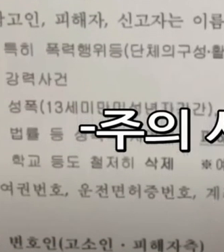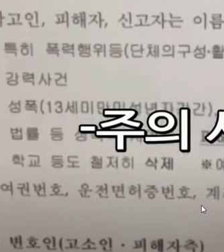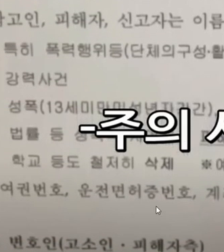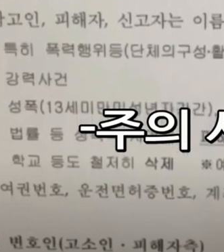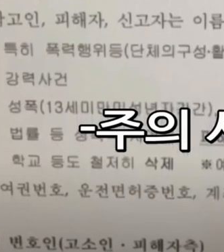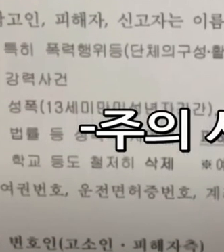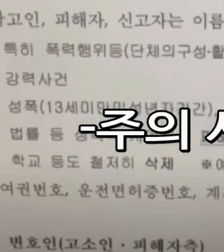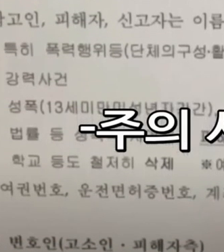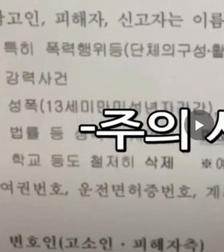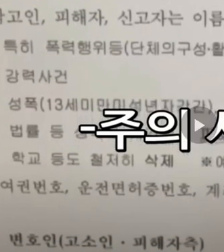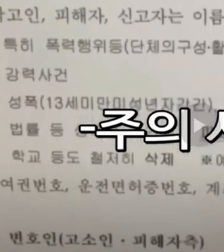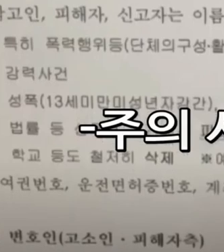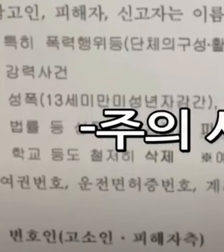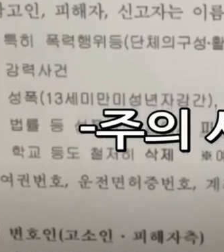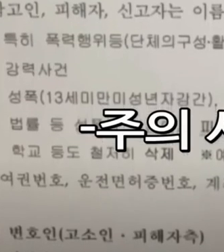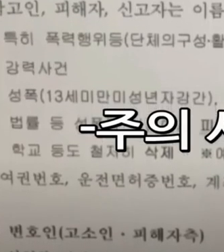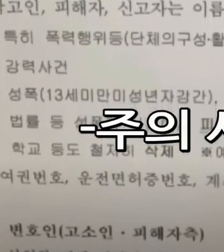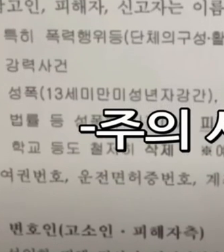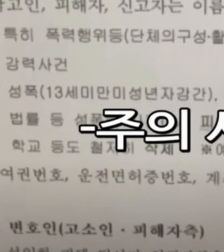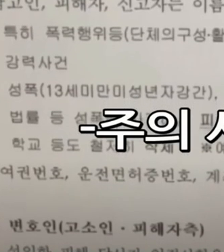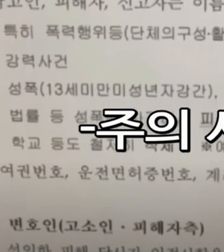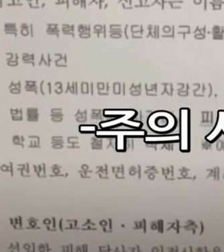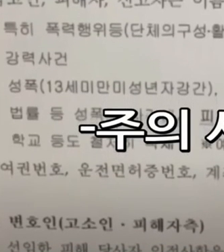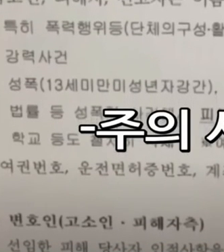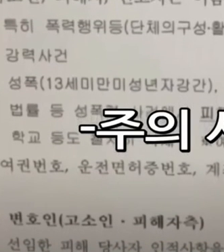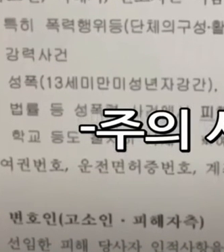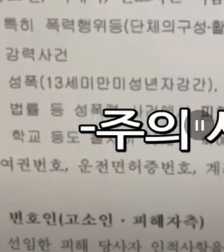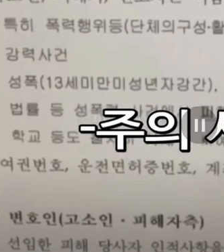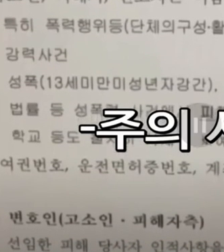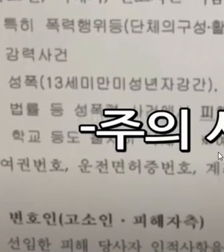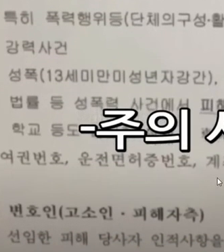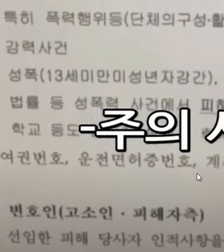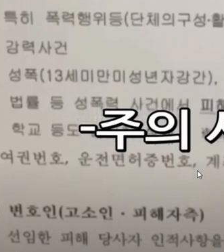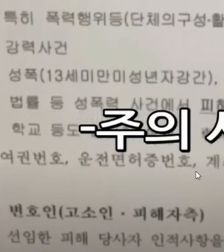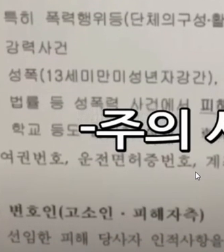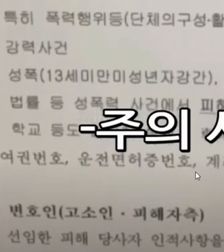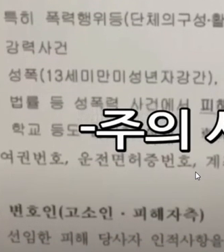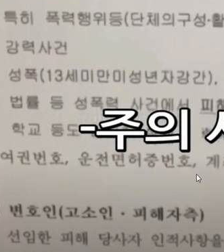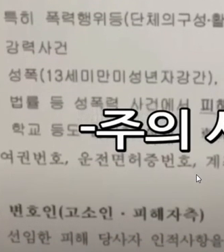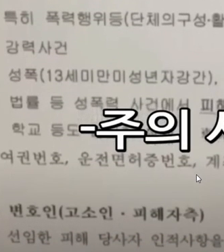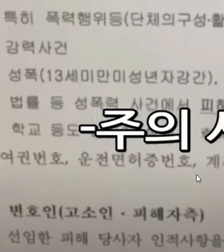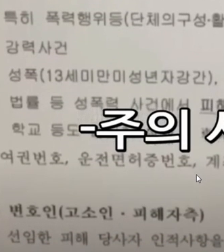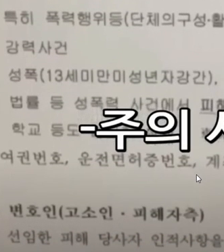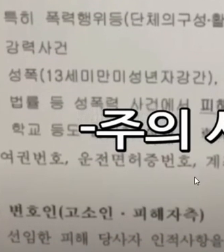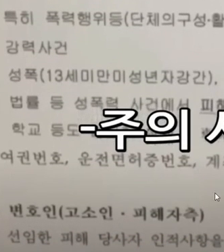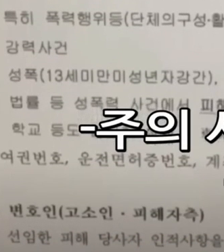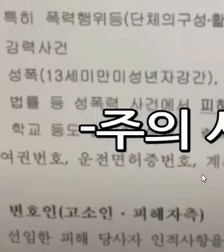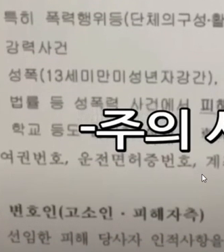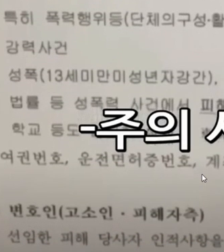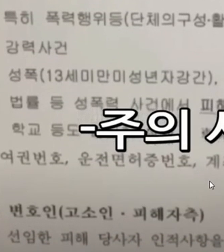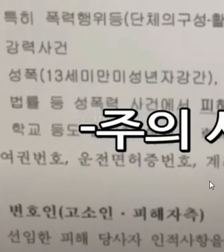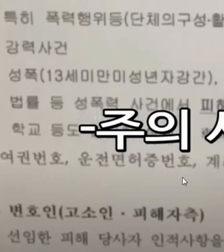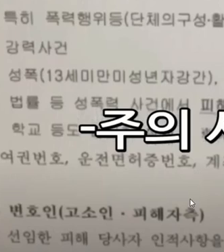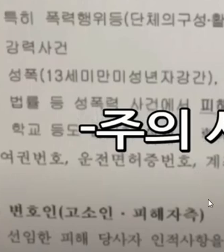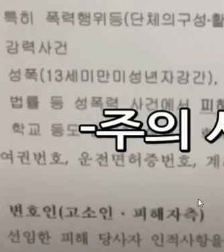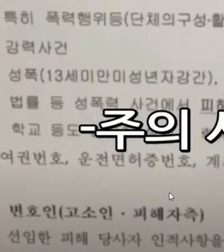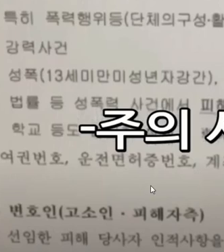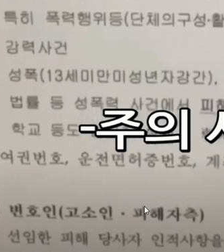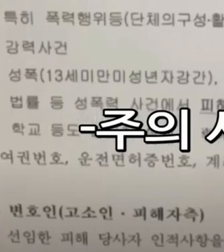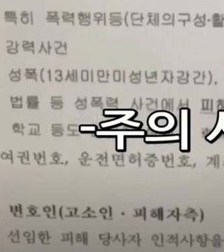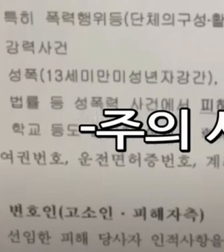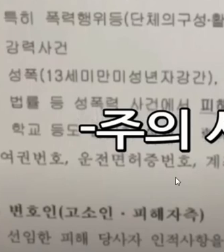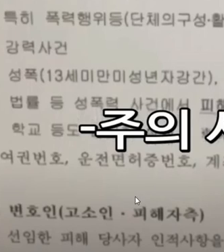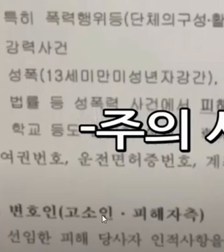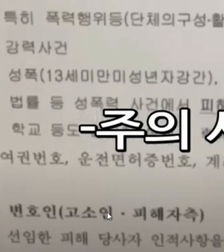정보, 계좌번호나 이런 것도 같이 삭제하고. 복사한 부분을 직원에게 드리면 그러니까 증거 중에는 뭐 계좌번호라든지 계좌 내역,